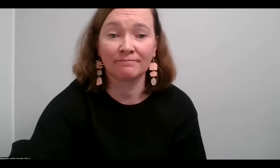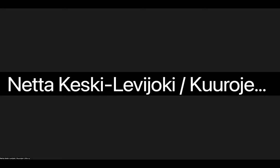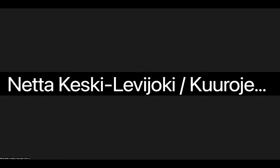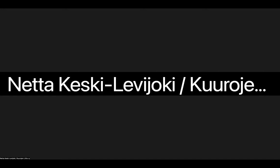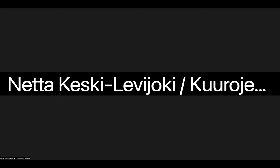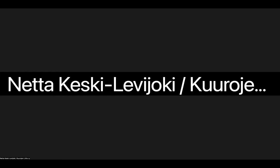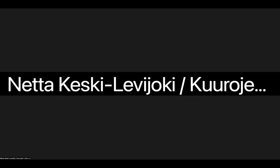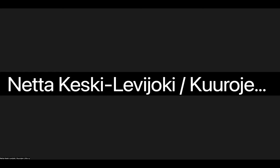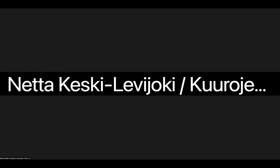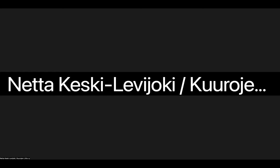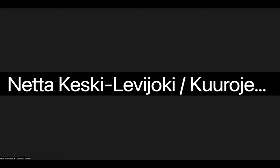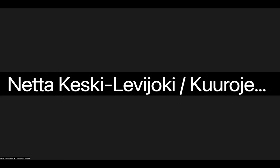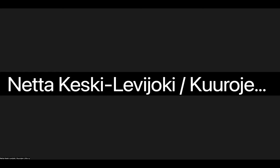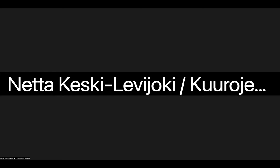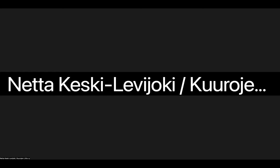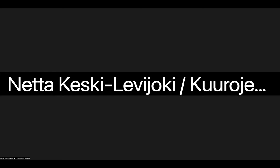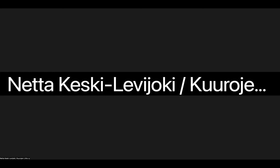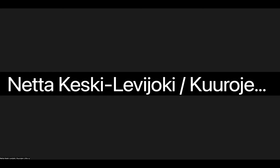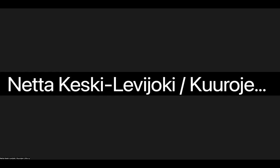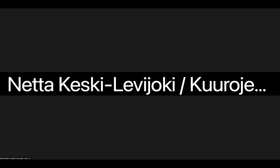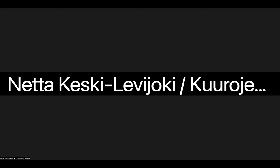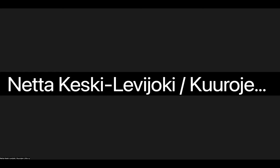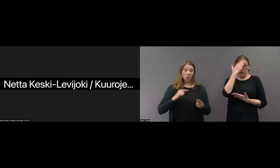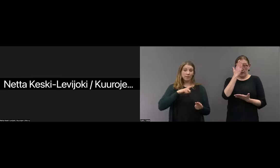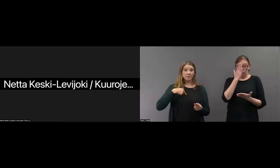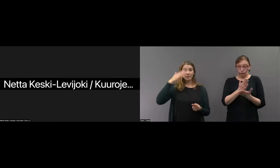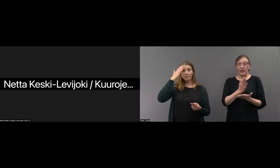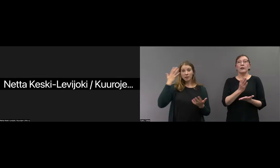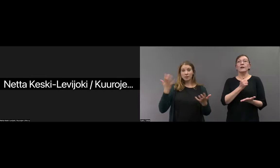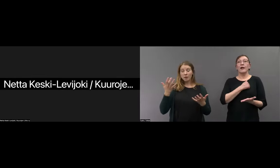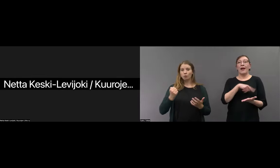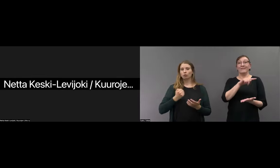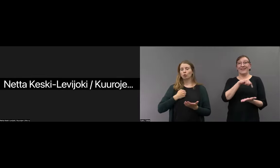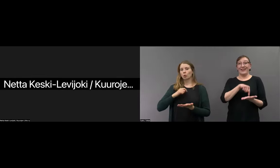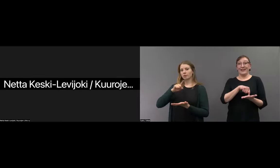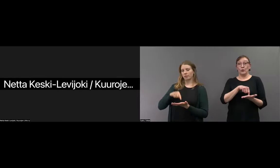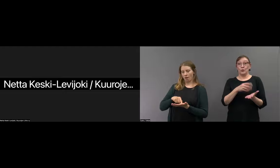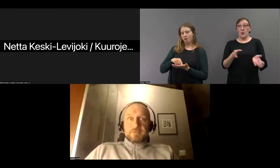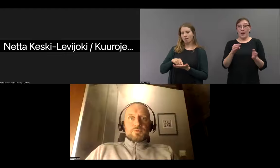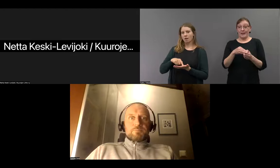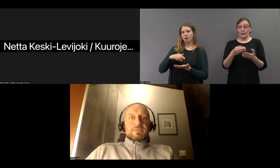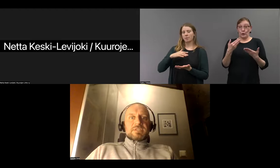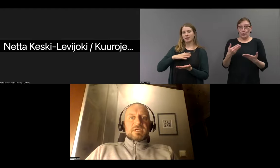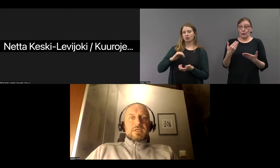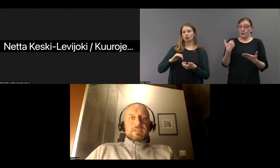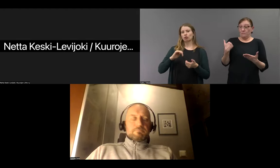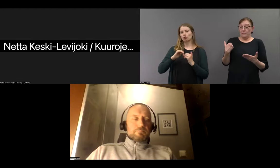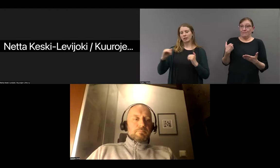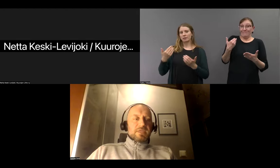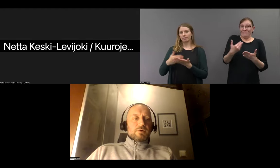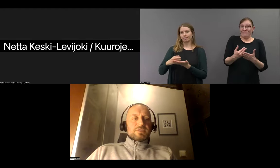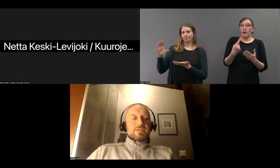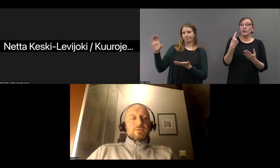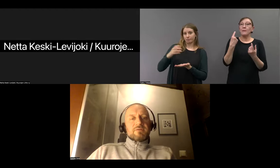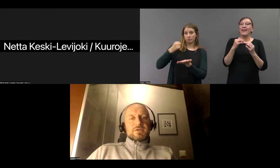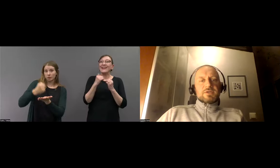No, se, mitä tällä hetkellä on tiedossa, niin tosiaan tuo hätäkeskuslaitoksen antama erillisrahoitus päättyy. Se, että mikä